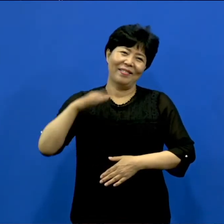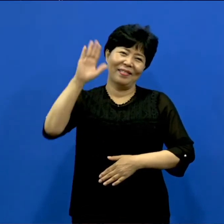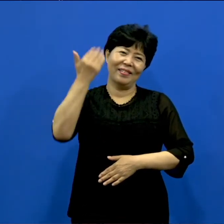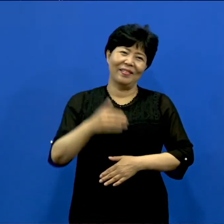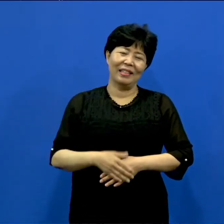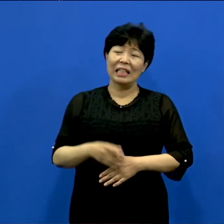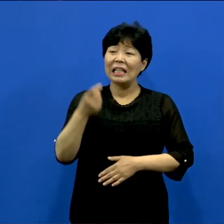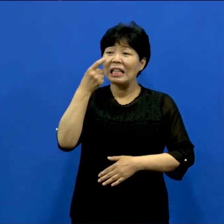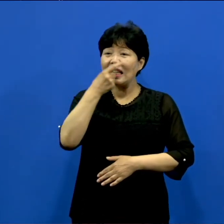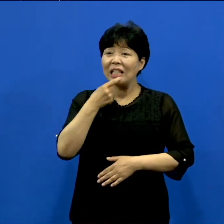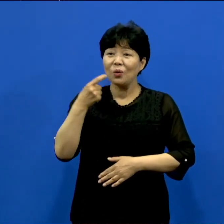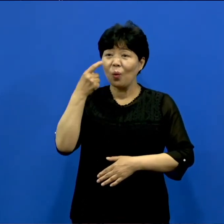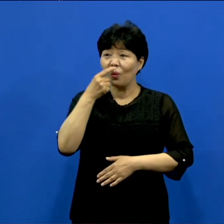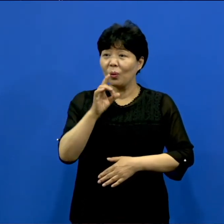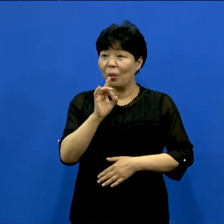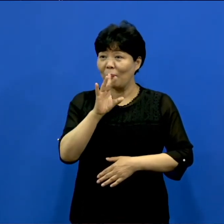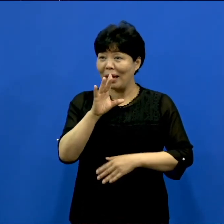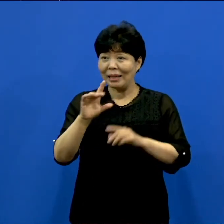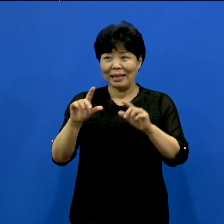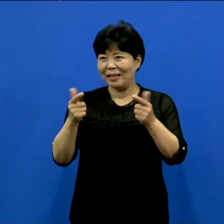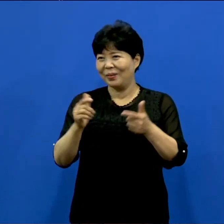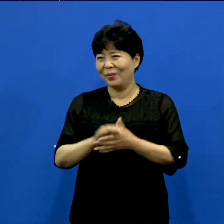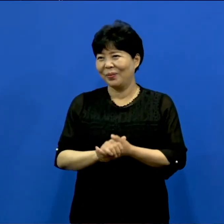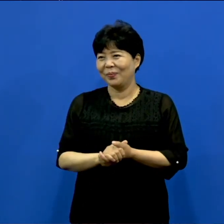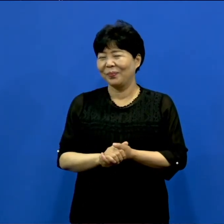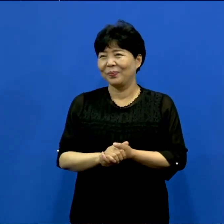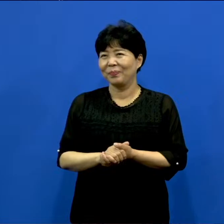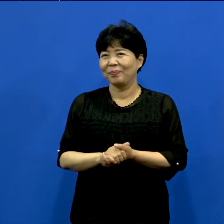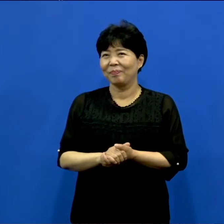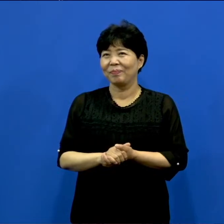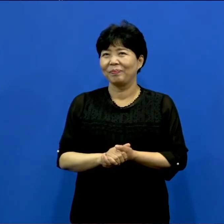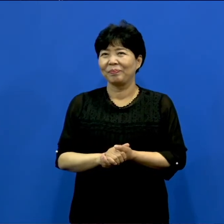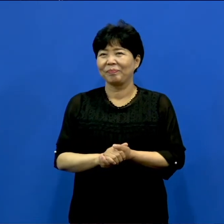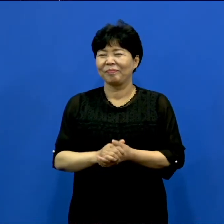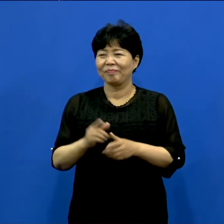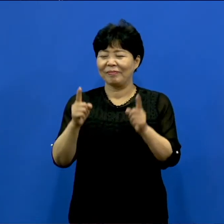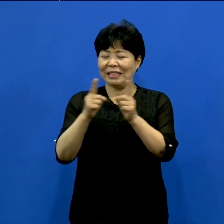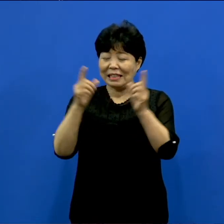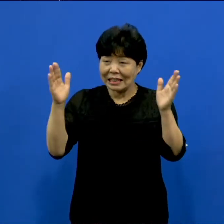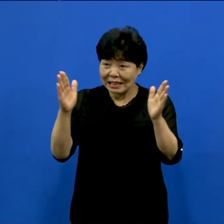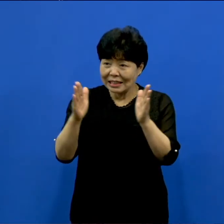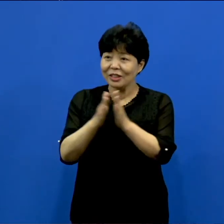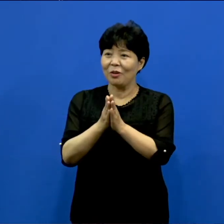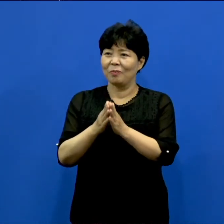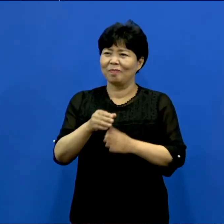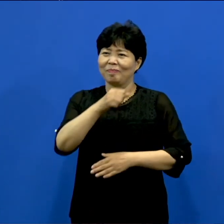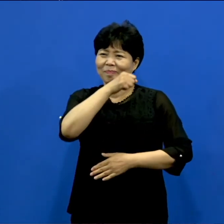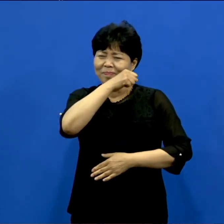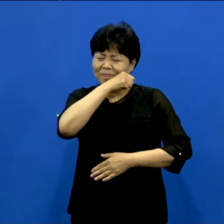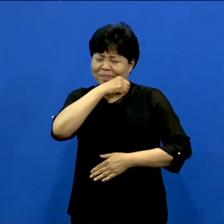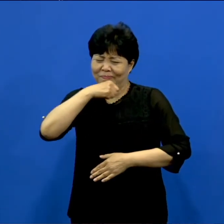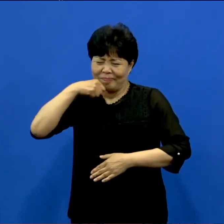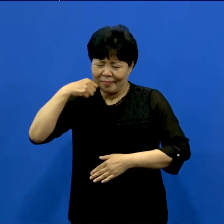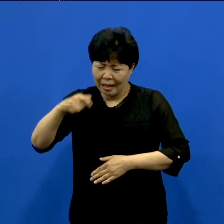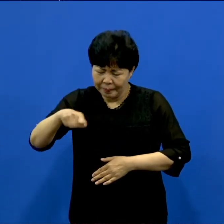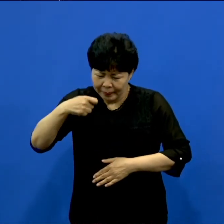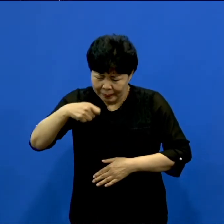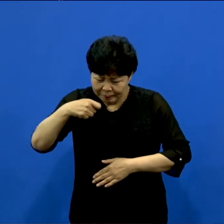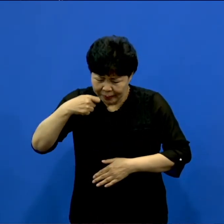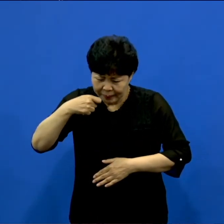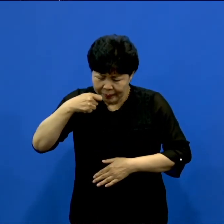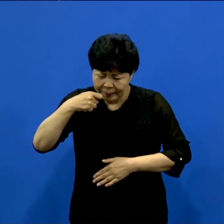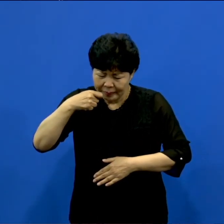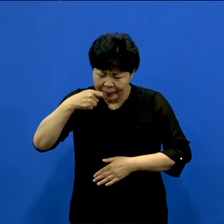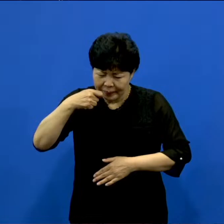이론적인 학습만으로 안 된다. 그 맛은 다르죠. 여러분, 진짜 맛을 봐야 돼요. 그리고 맛을, 여러분 아무리 맛을